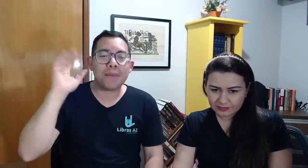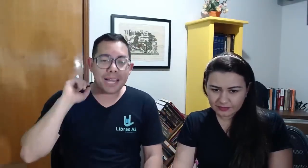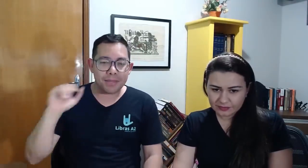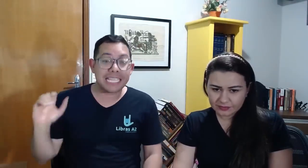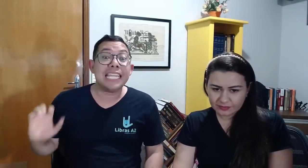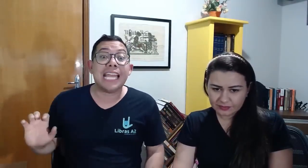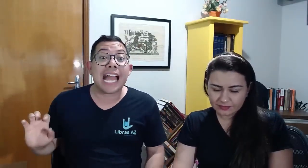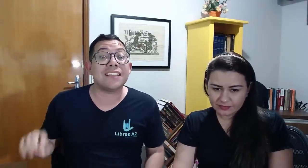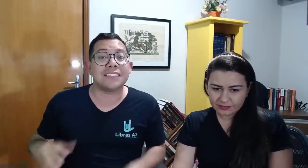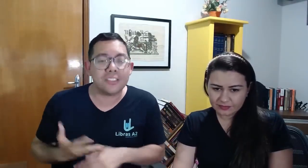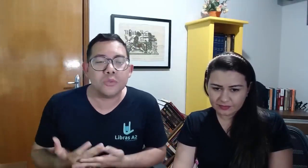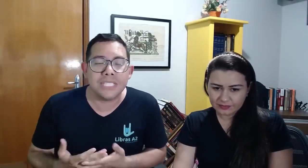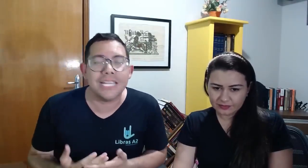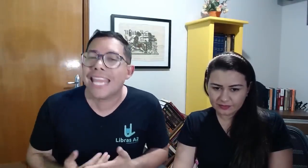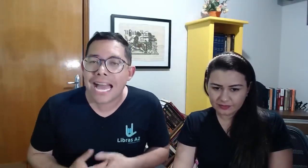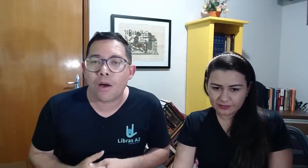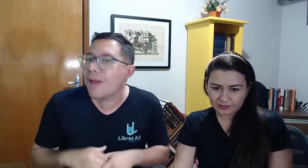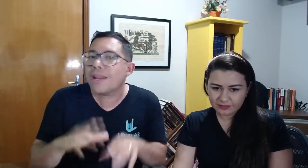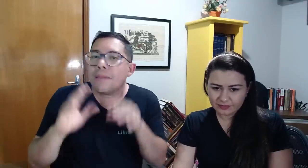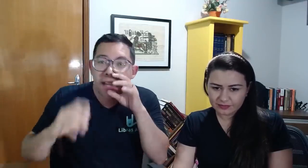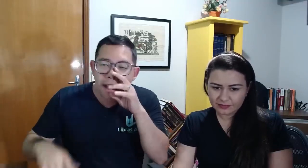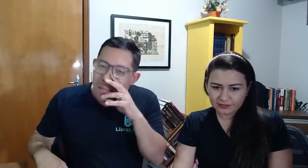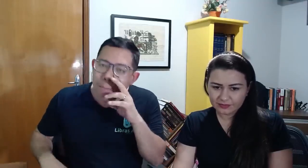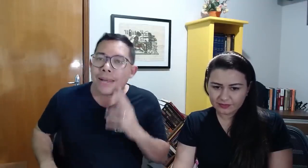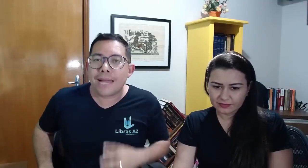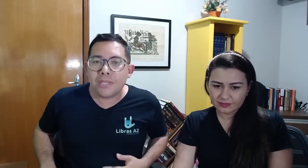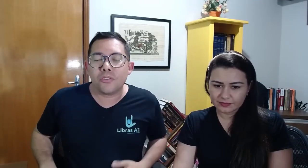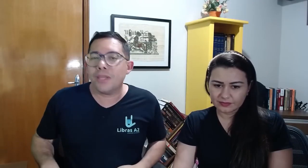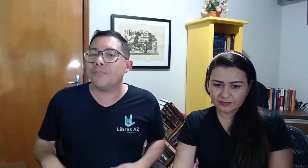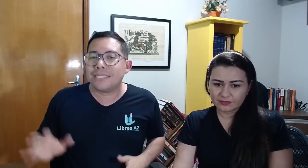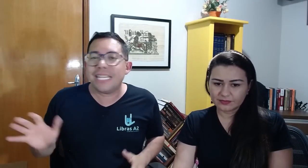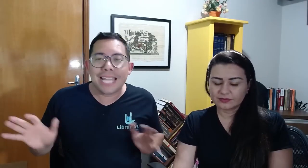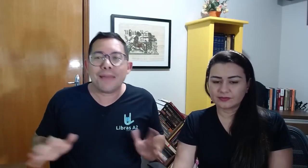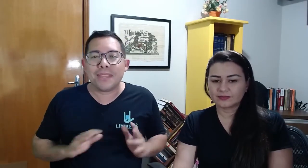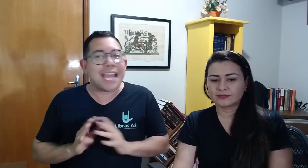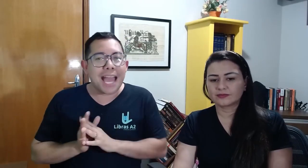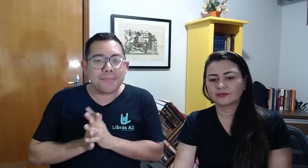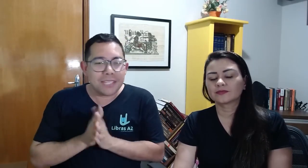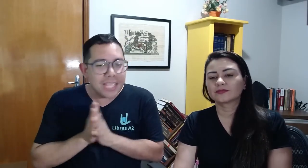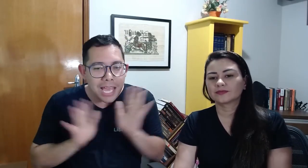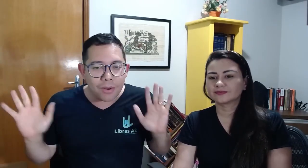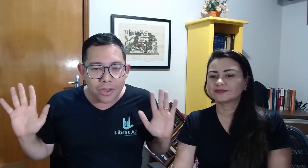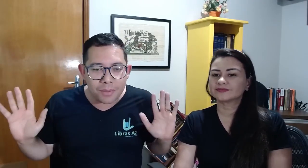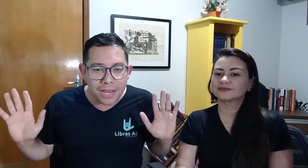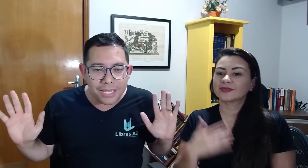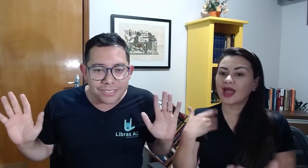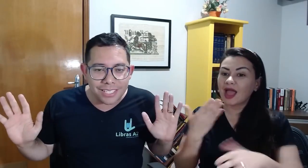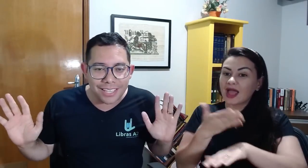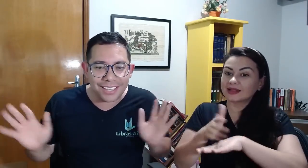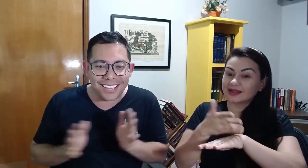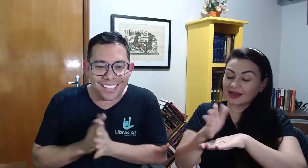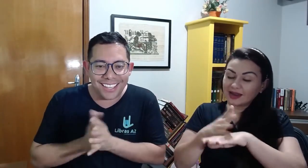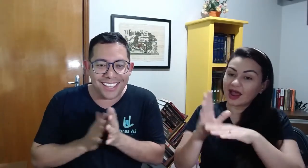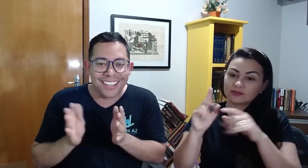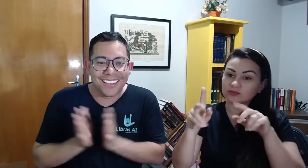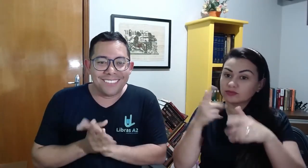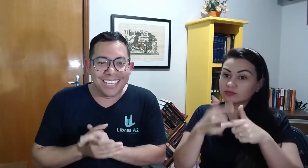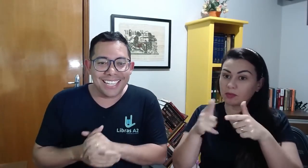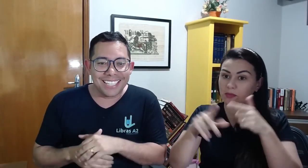pagar mico, tá em casa, tá estudando, é aula. Aula é pra pagar mico mesmo, pra treinar mesmo, errar mesmo, é aula. Aula é pra isso, hein? Beleza,